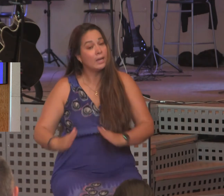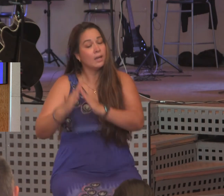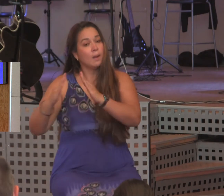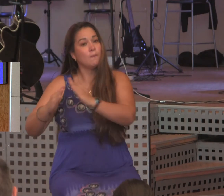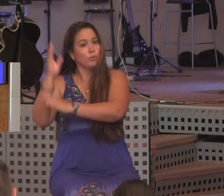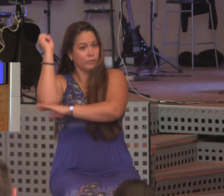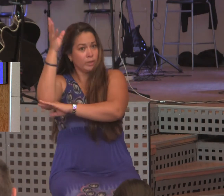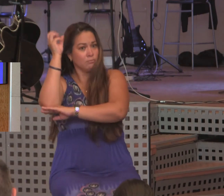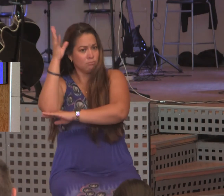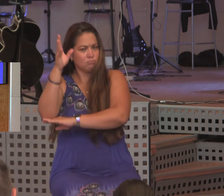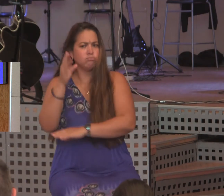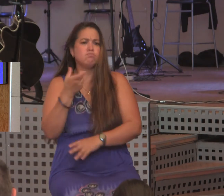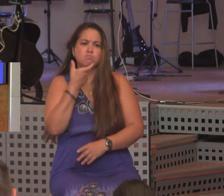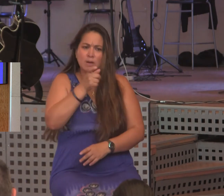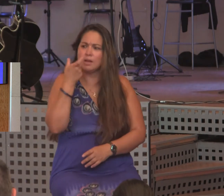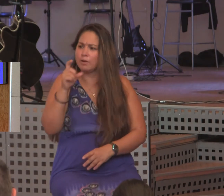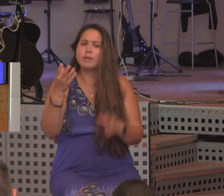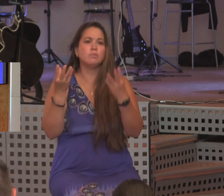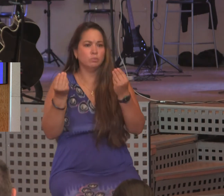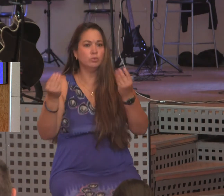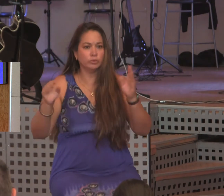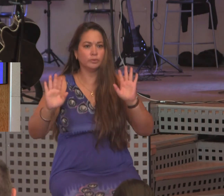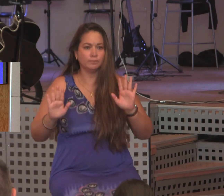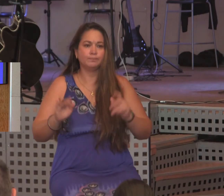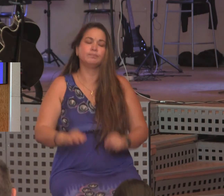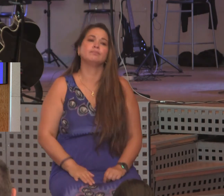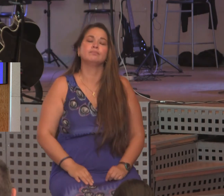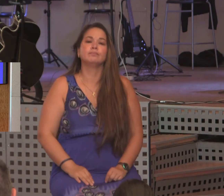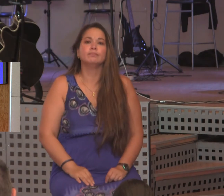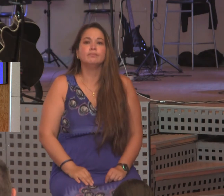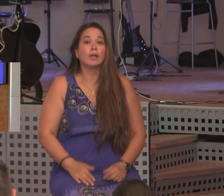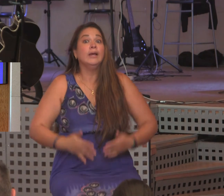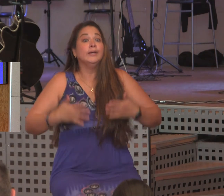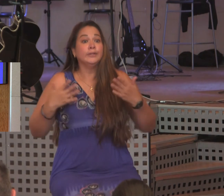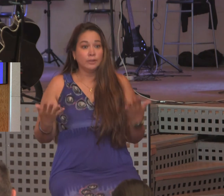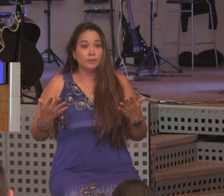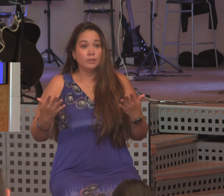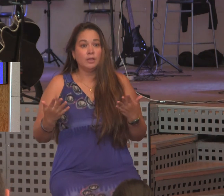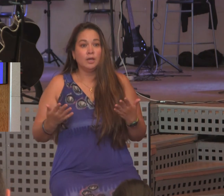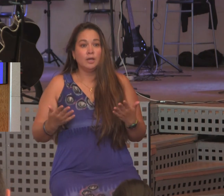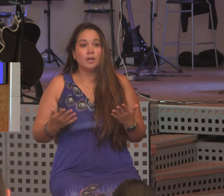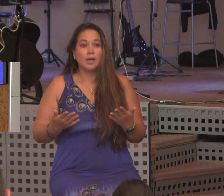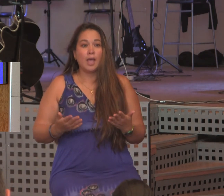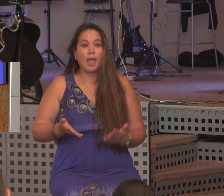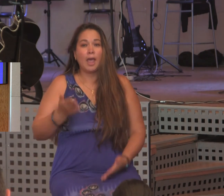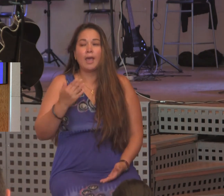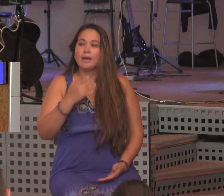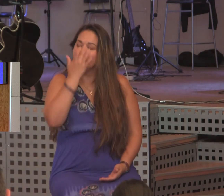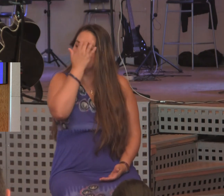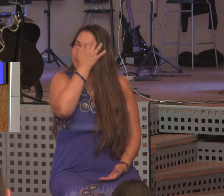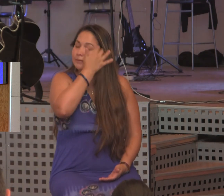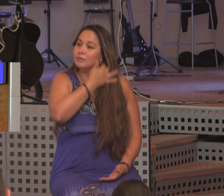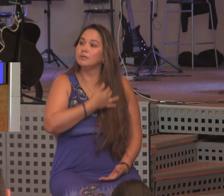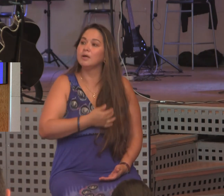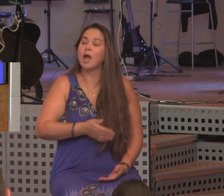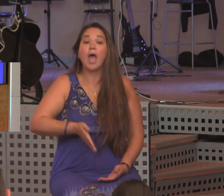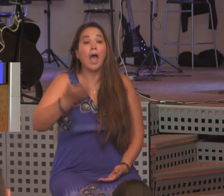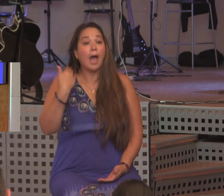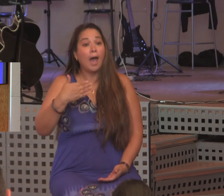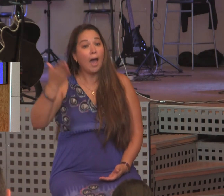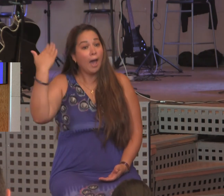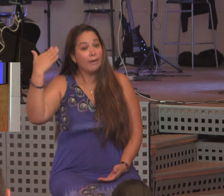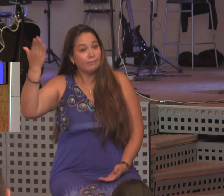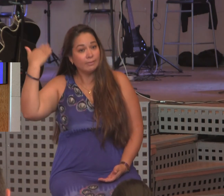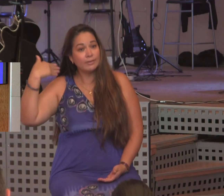parábolas. Bien, es decir, tuvisteis una forma de oír,